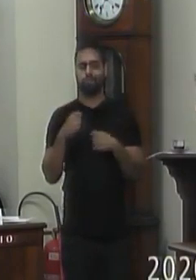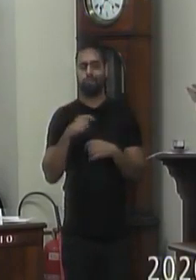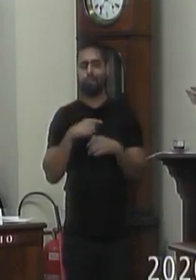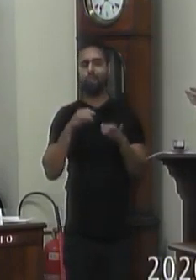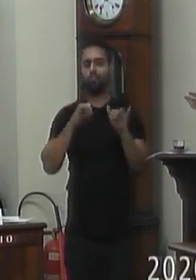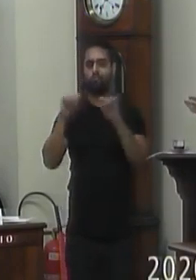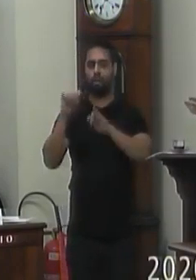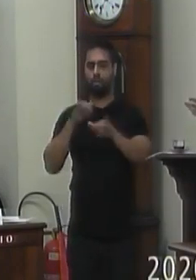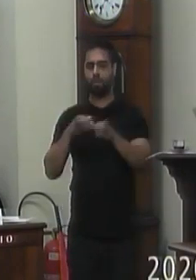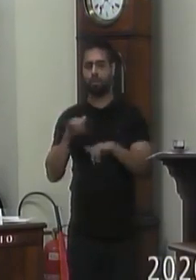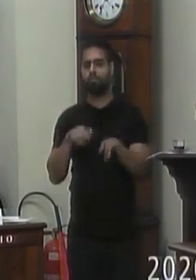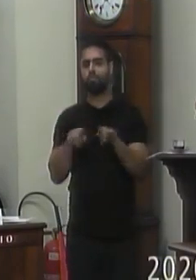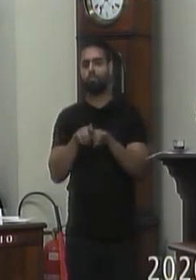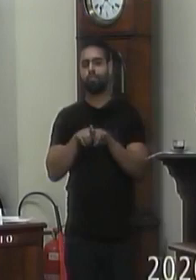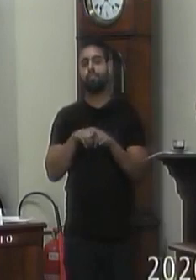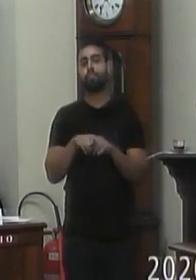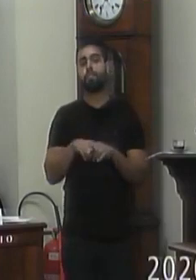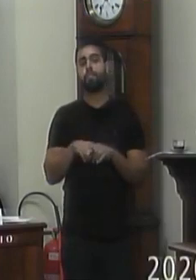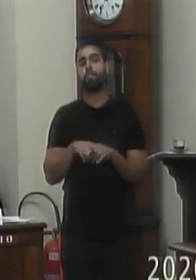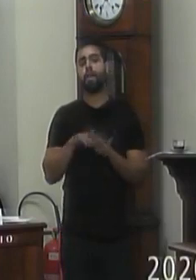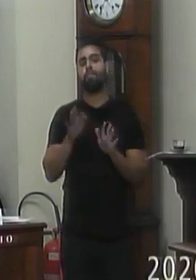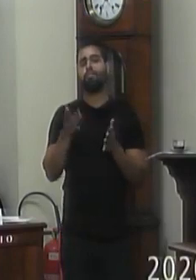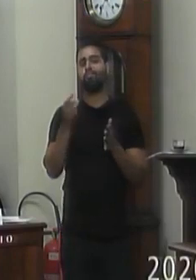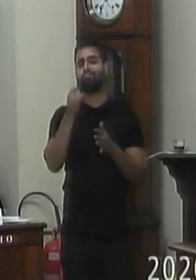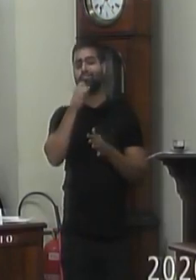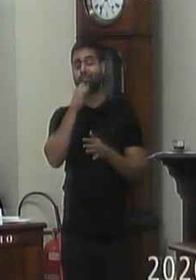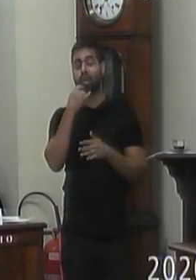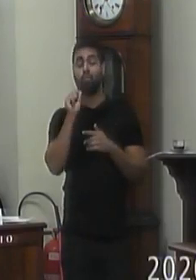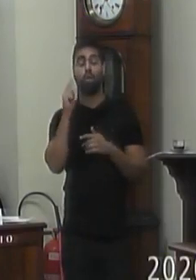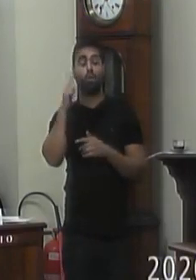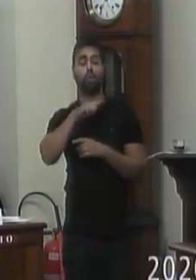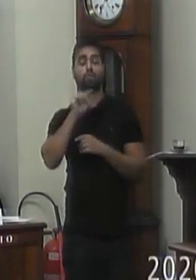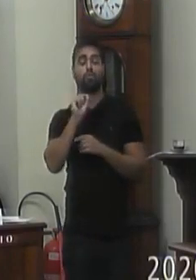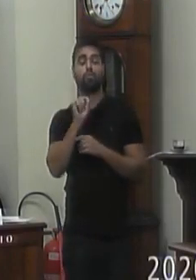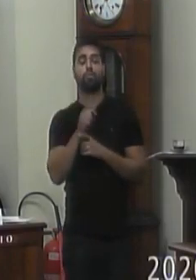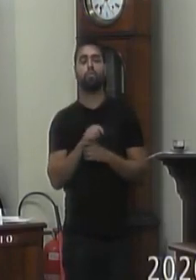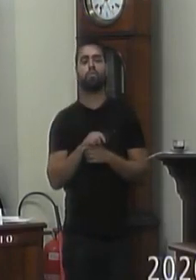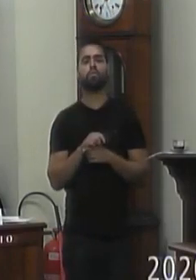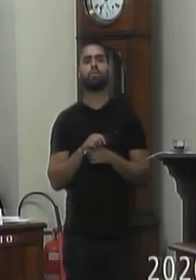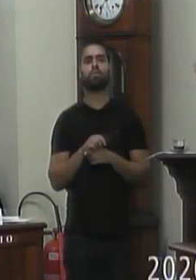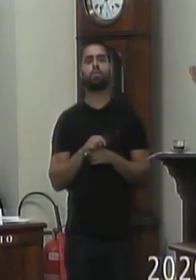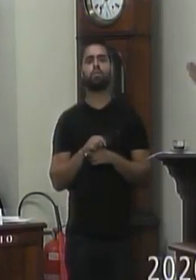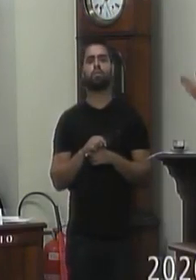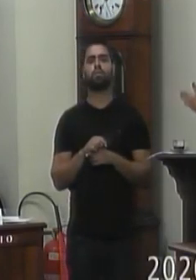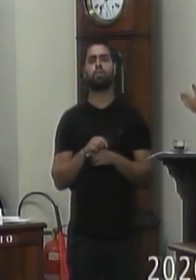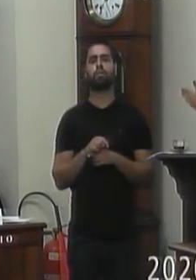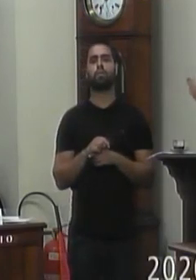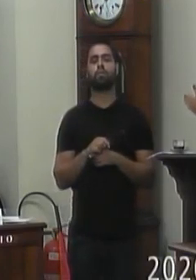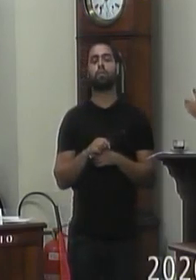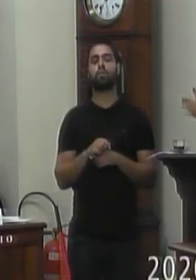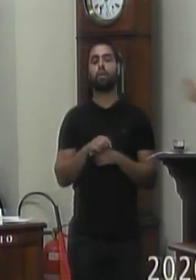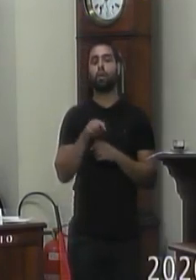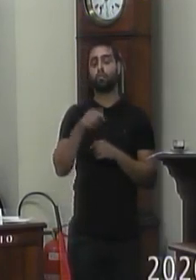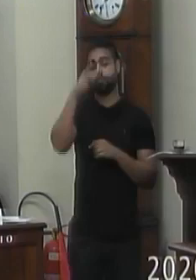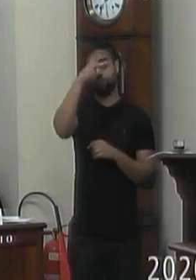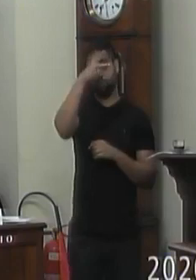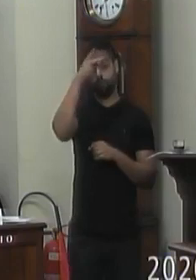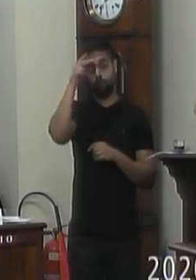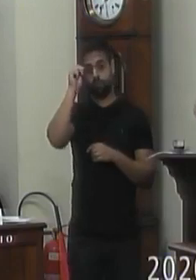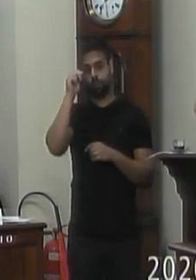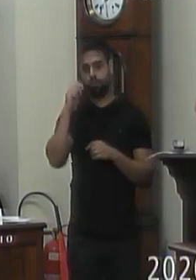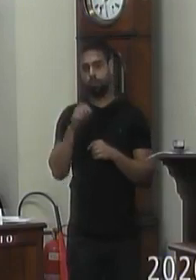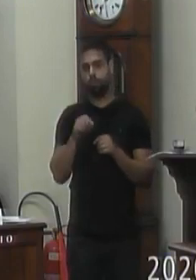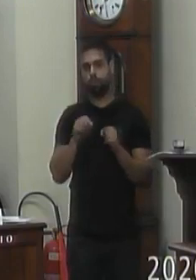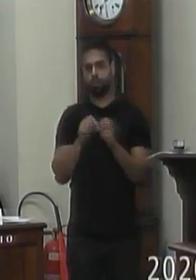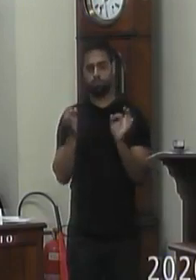contábeis e fechamentos contábeis, e às vezes, infelizmente, o que acontece é que a contabilidade nossa, da prefeitura, às vezes